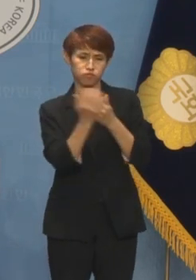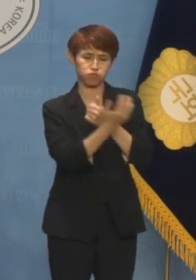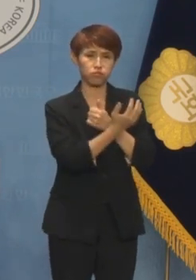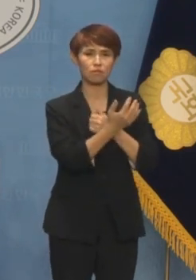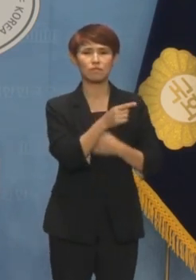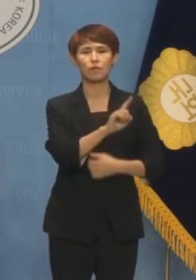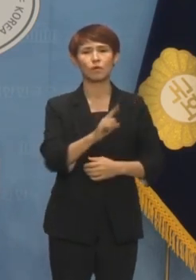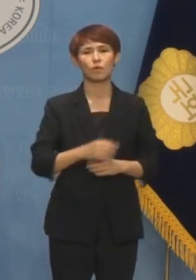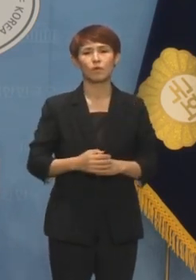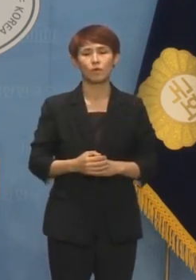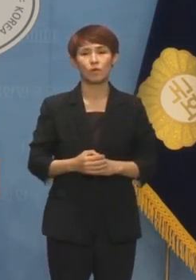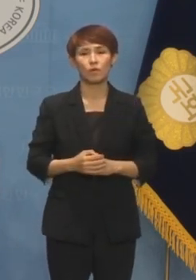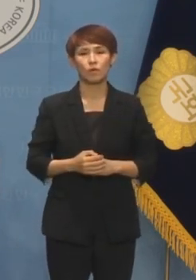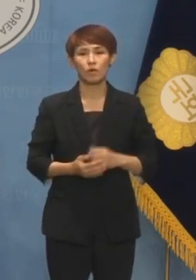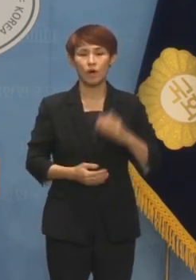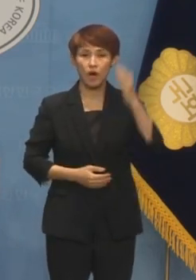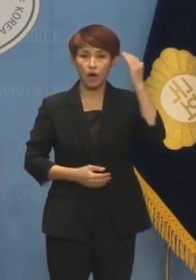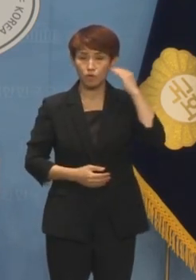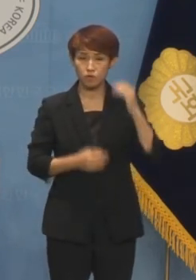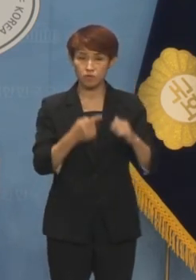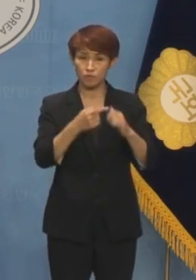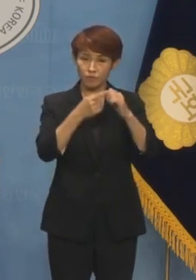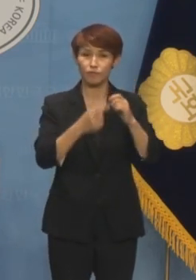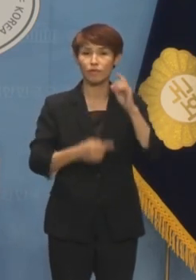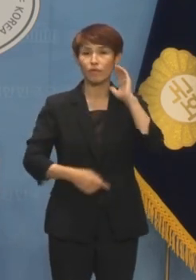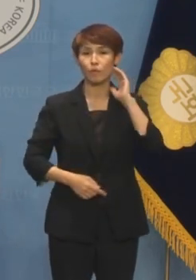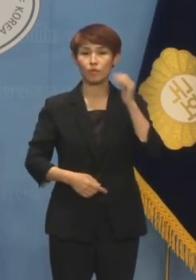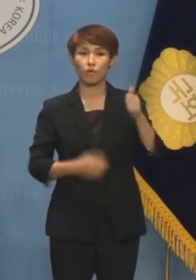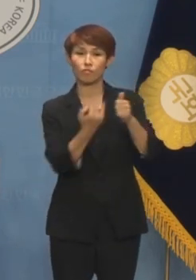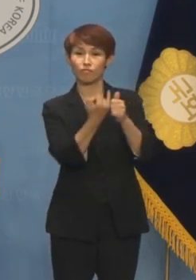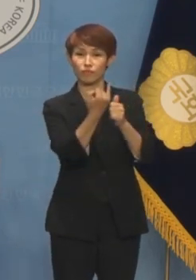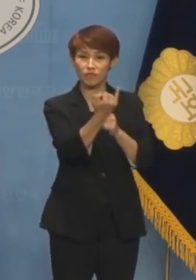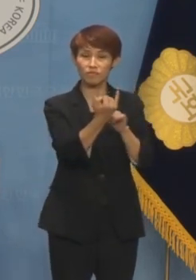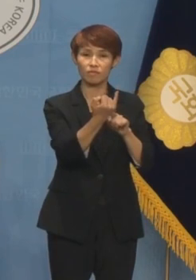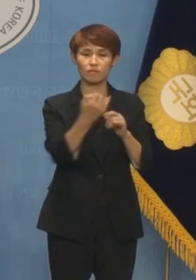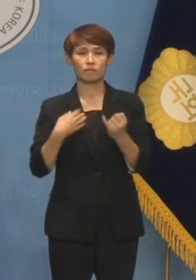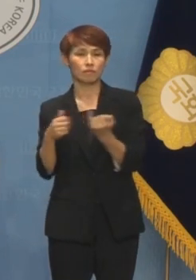경호처가 대한민국 서열 1위로 불리는 김건희 여사의